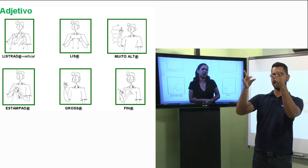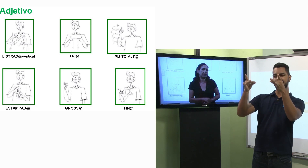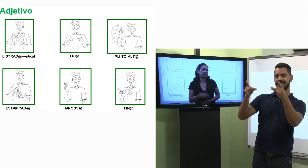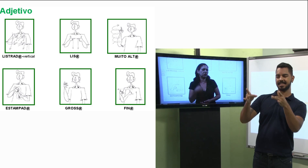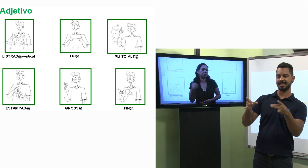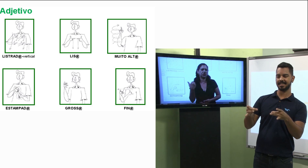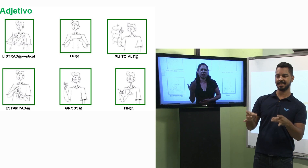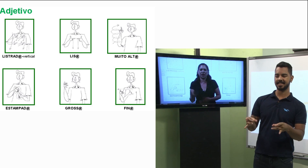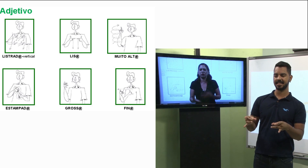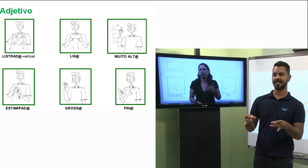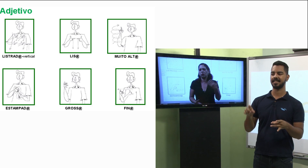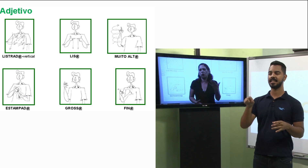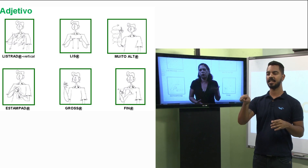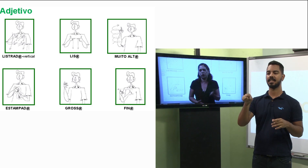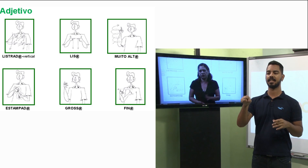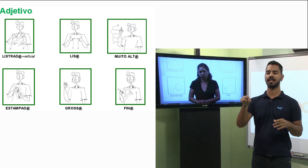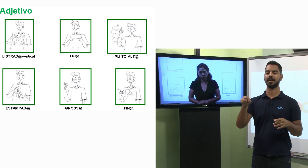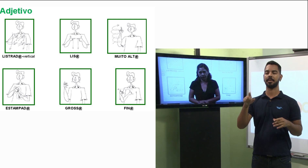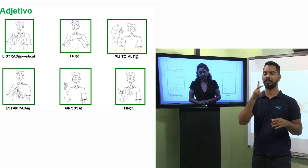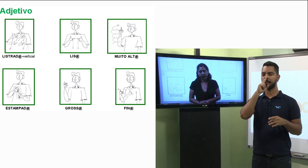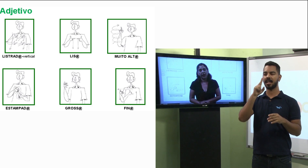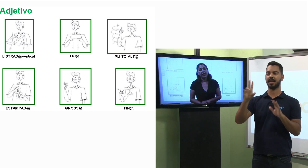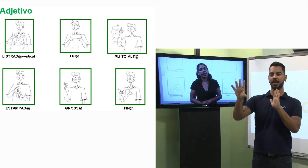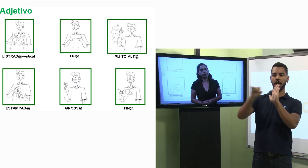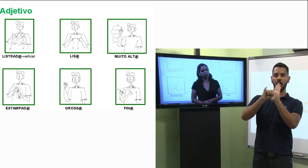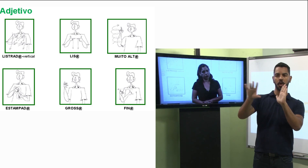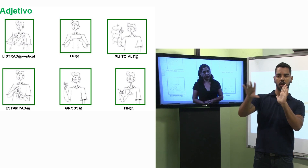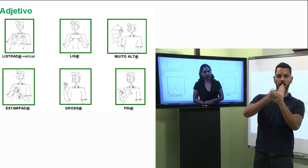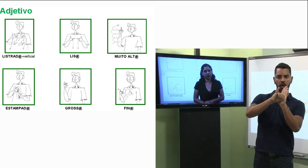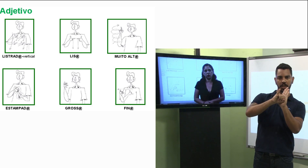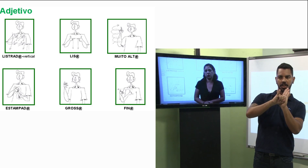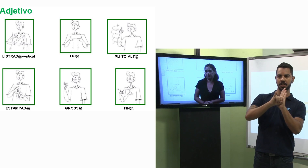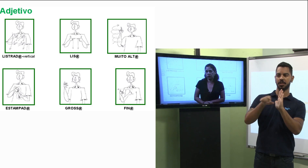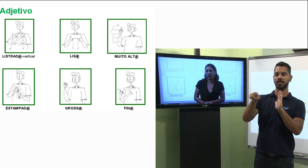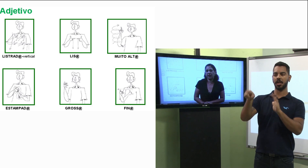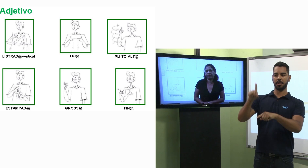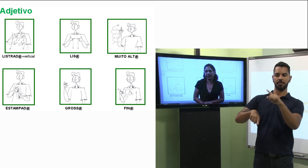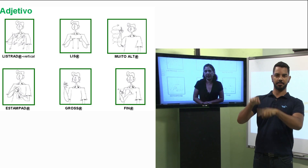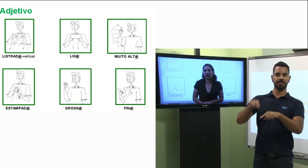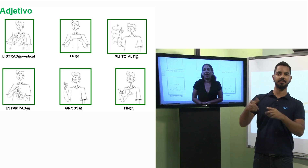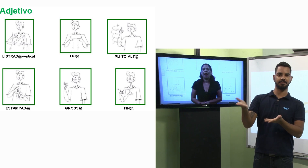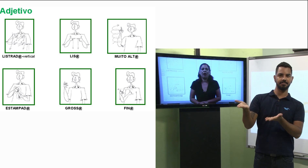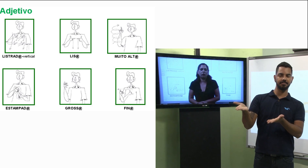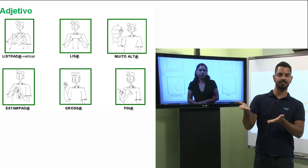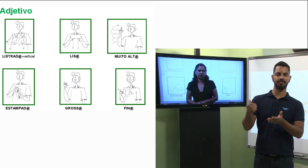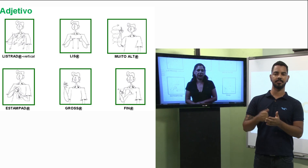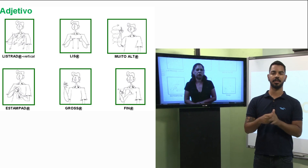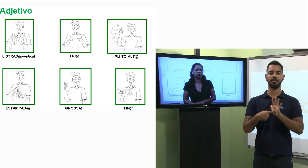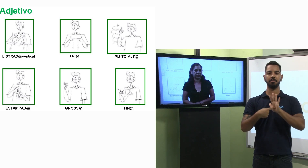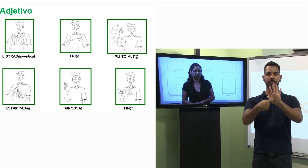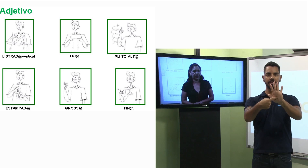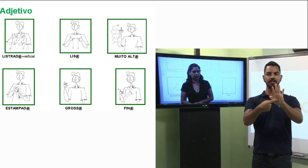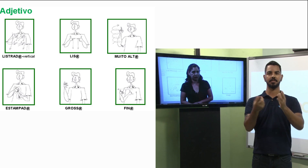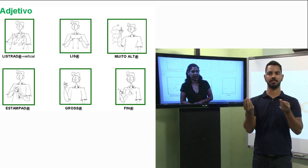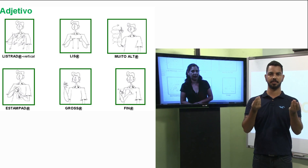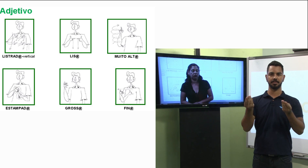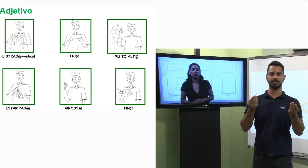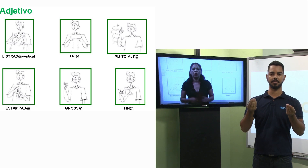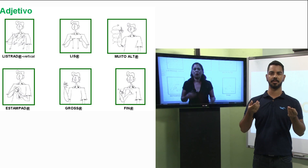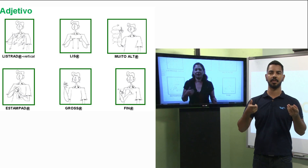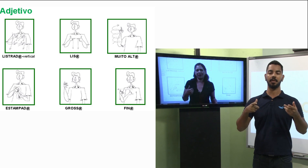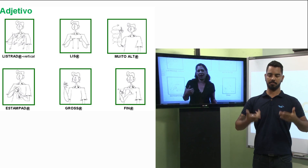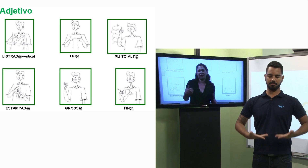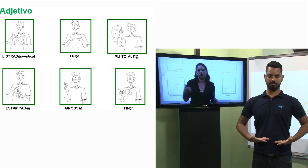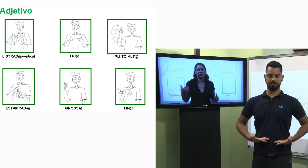ou mostrando a partir do objeto ou do corpo do emissor. Em português, quando uma pessoa se refere a um objeto como sendo